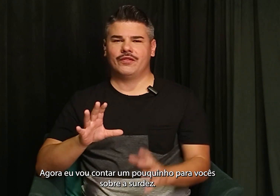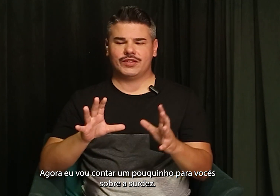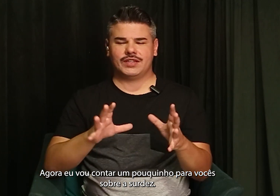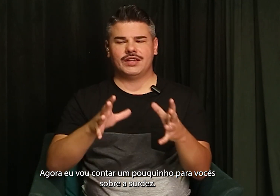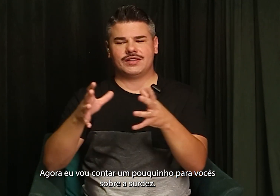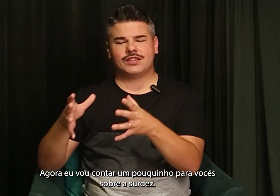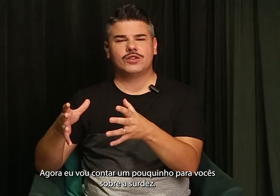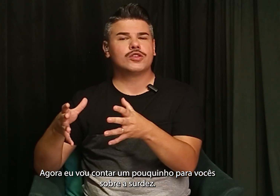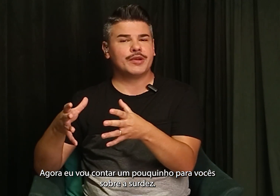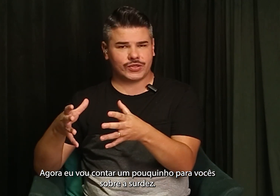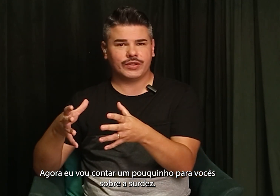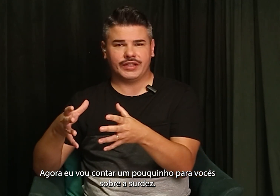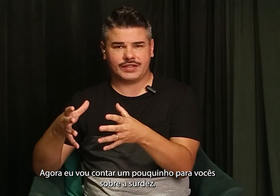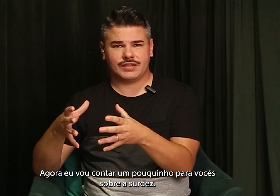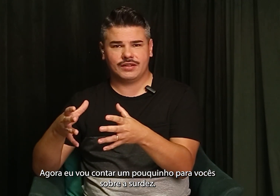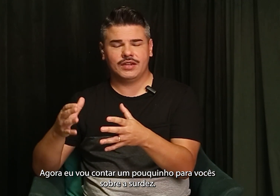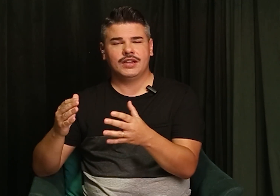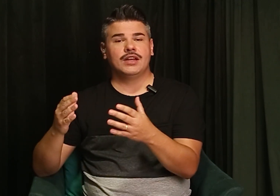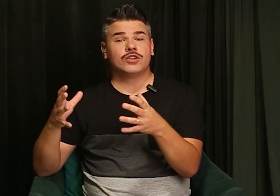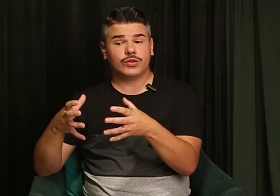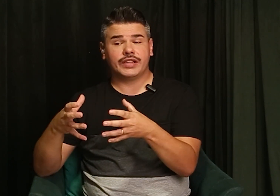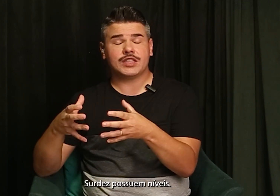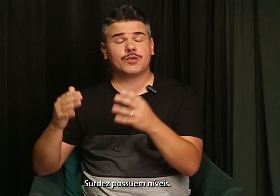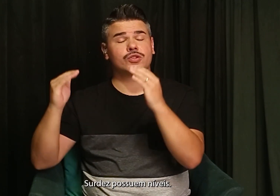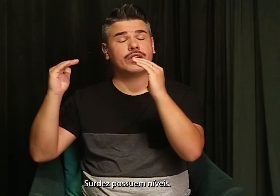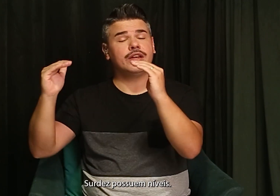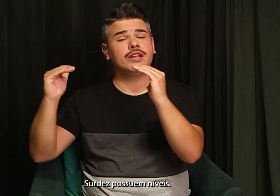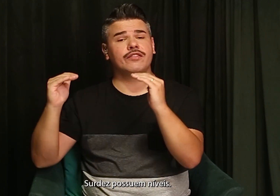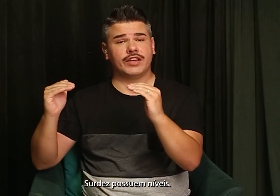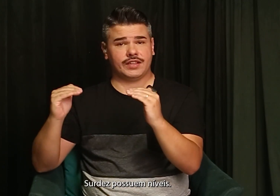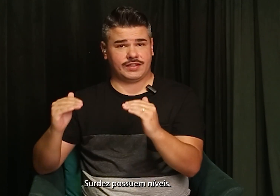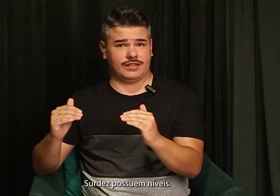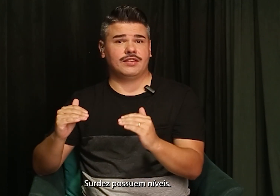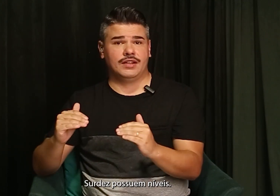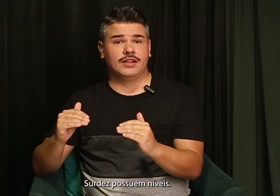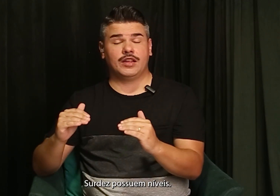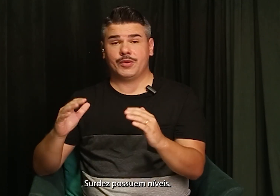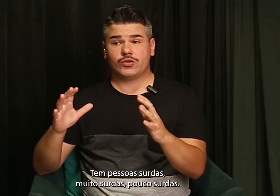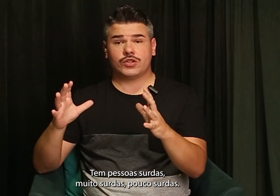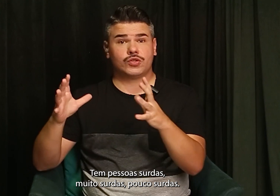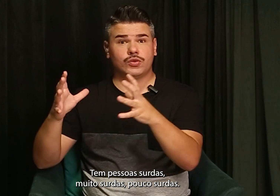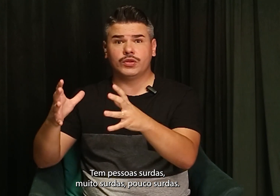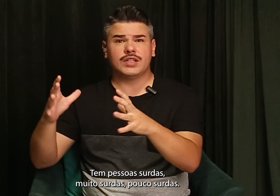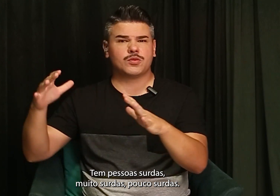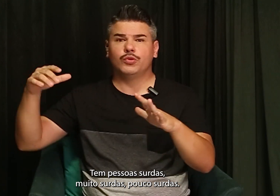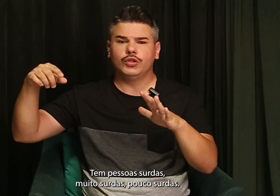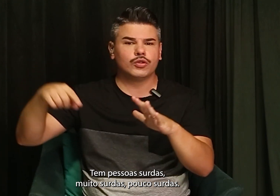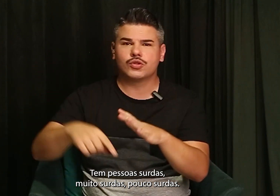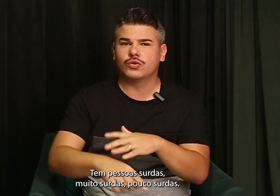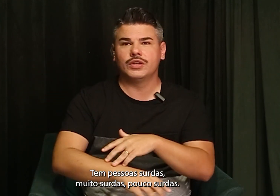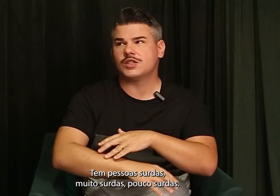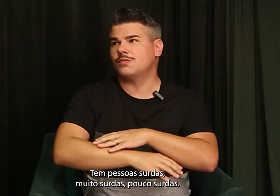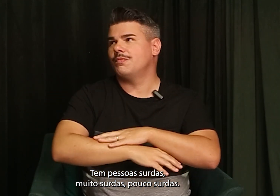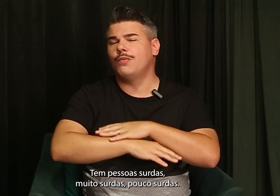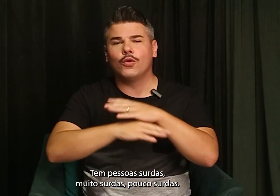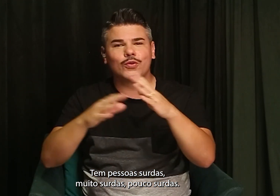para vocês sobre a surdez. Surdez possui níveis. Tem pessoas surdas, muito surdas,